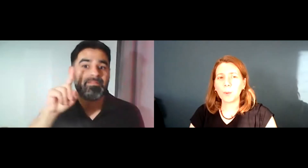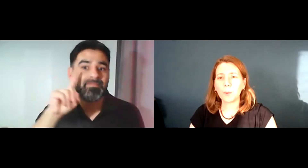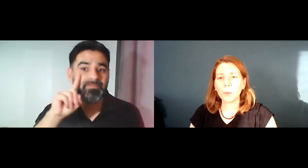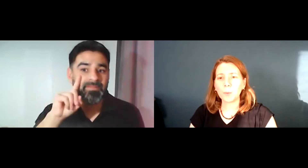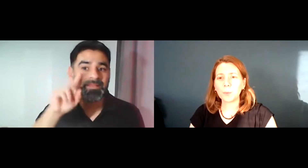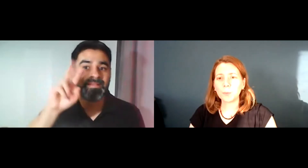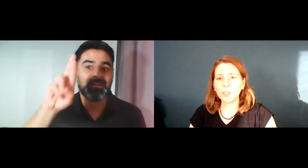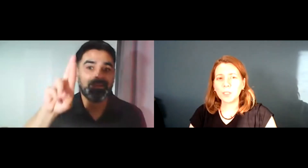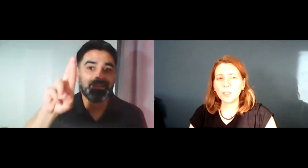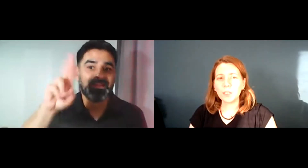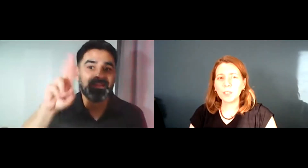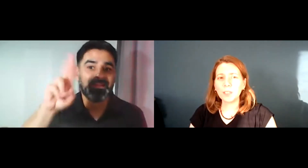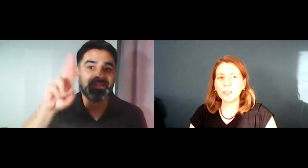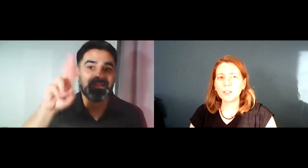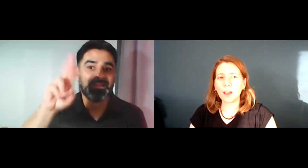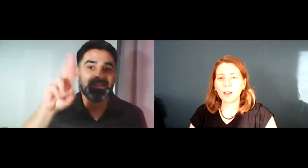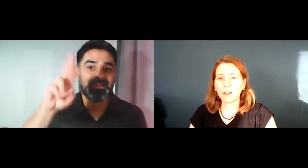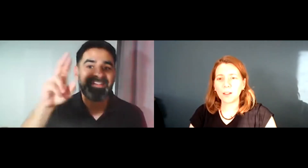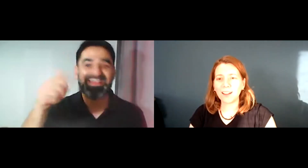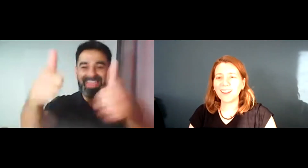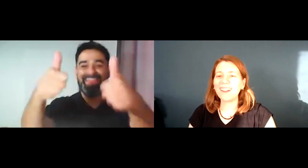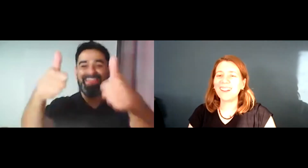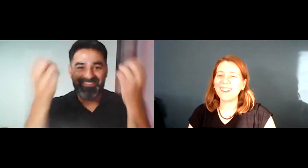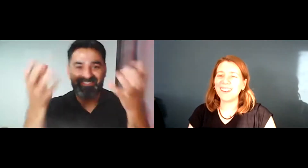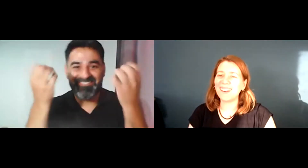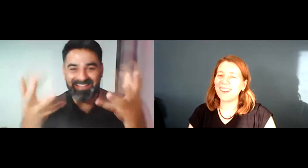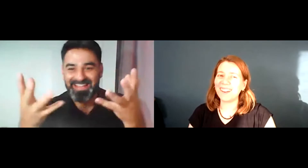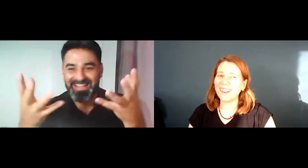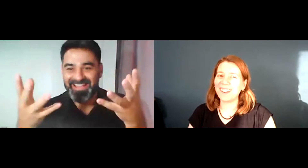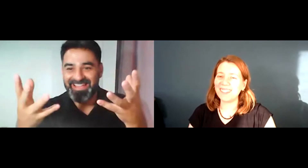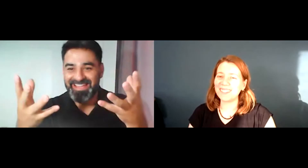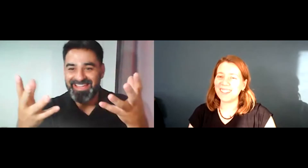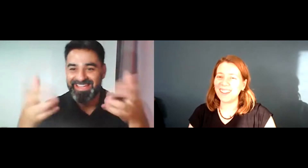Elvira. Elvira, María Elvira. Elvira. Ah, ahí está.